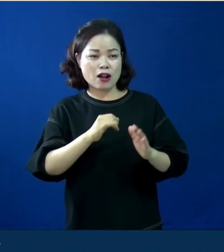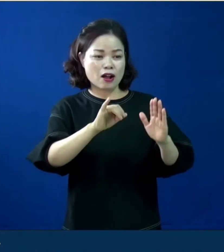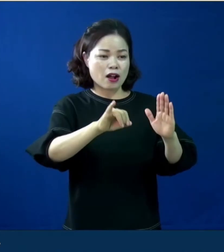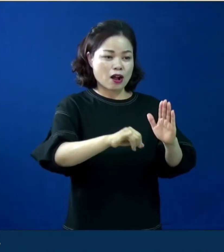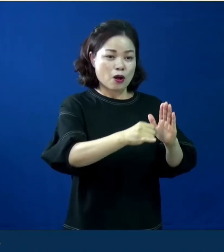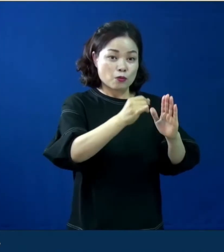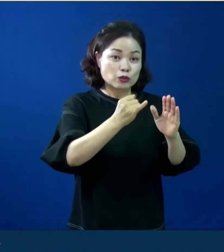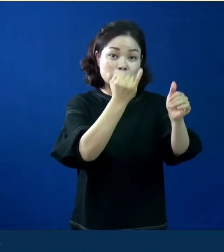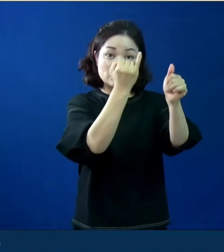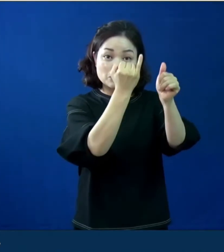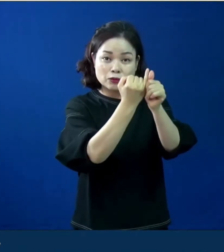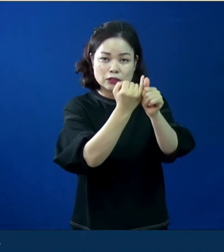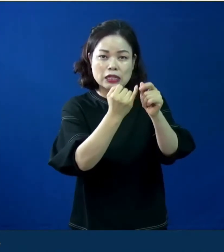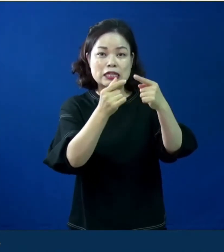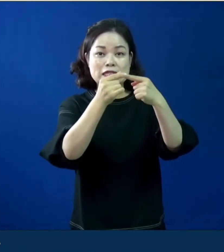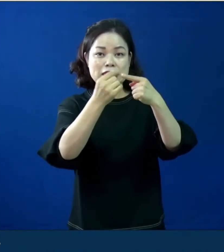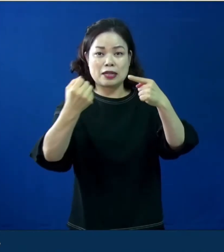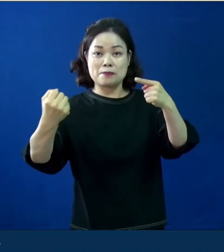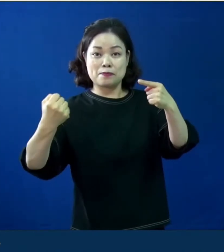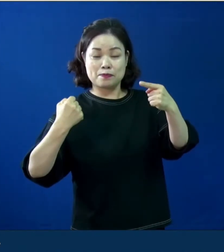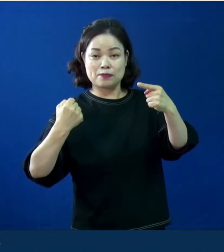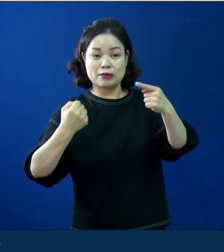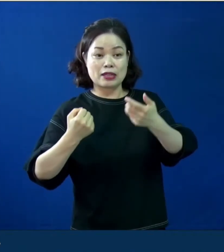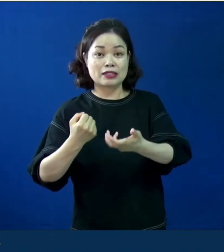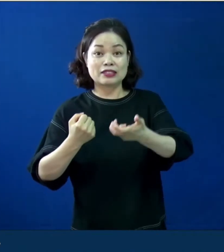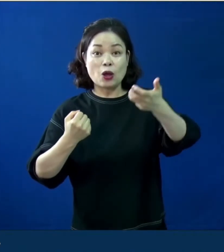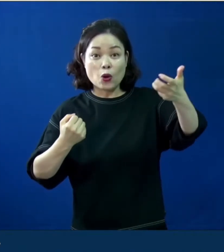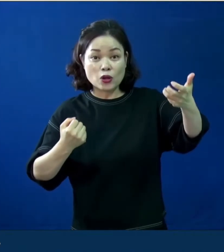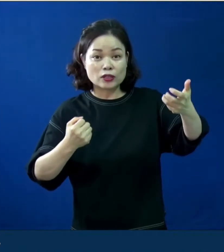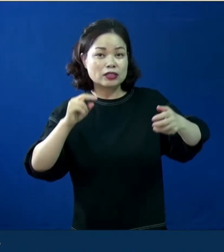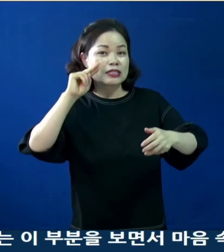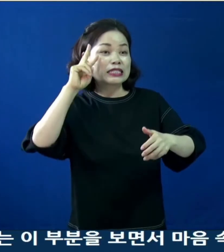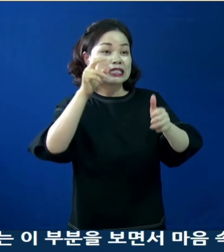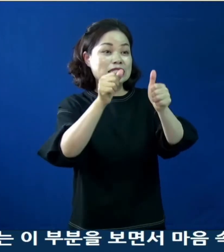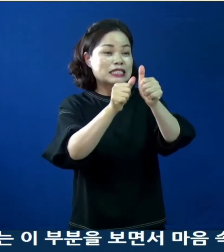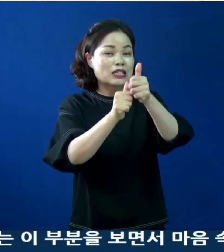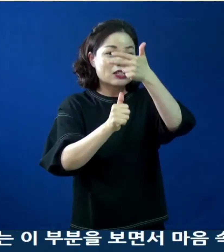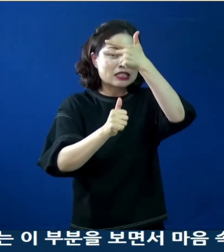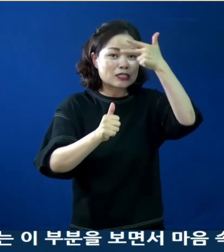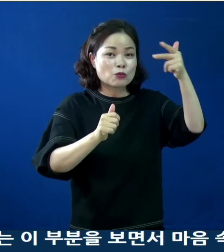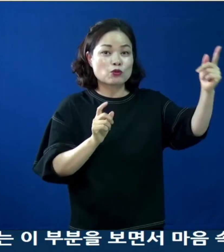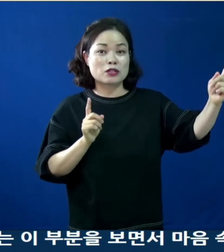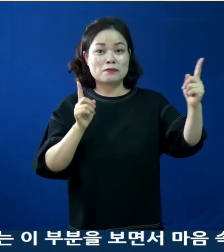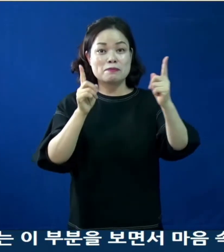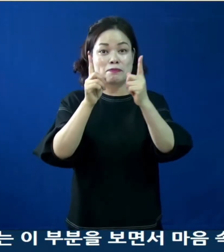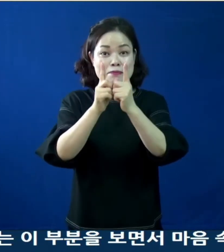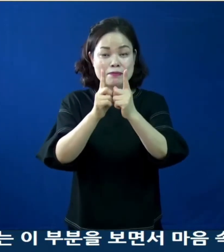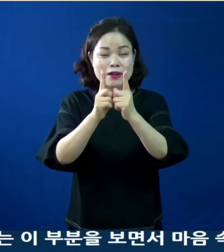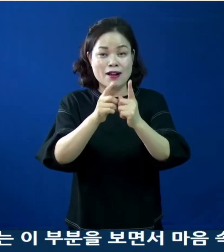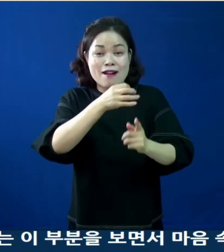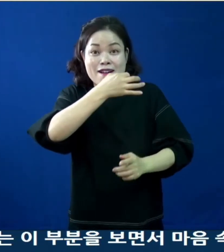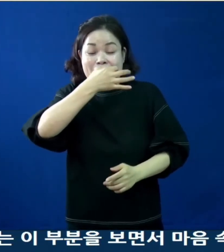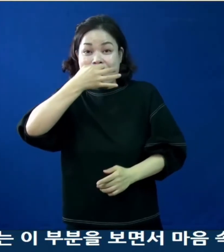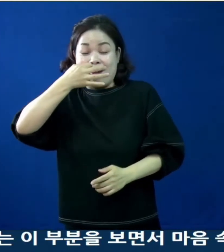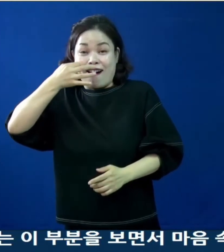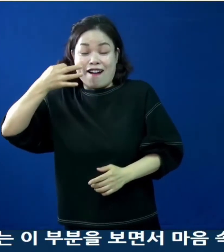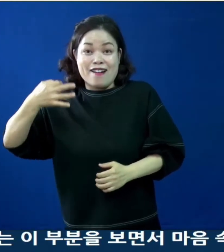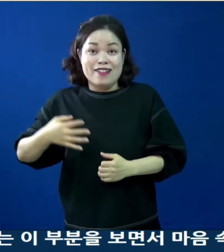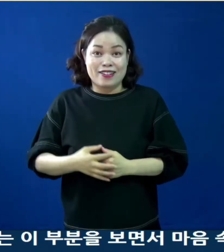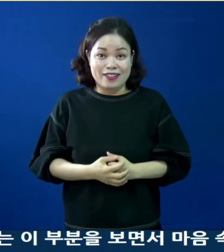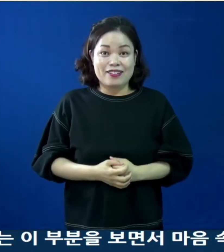아굴라를 만나면서 1차 힘을 얻었고요. 떨어져 있던 실라와 디모데를 만나면서 펄펄 나는 거예요. 펄펄 나는